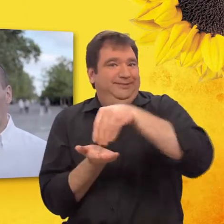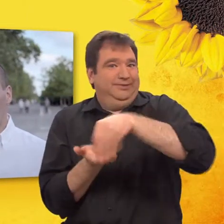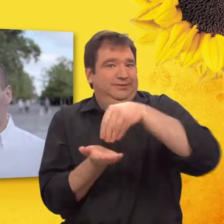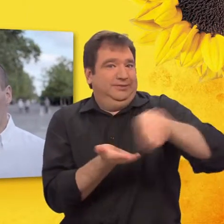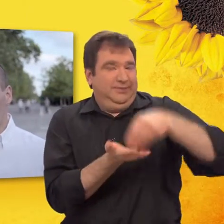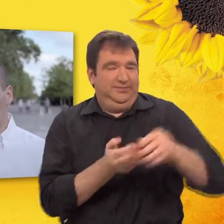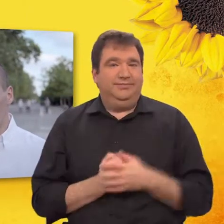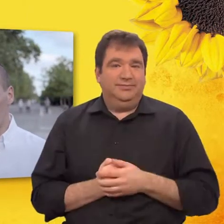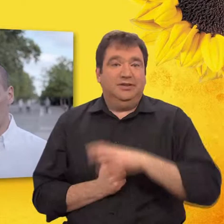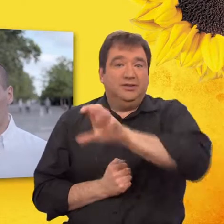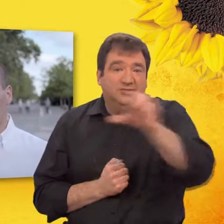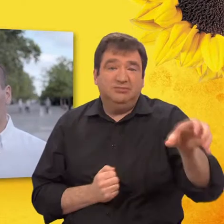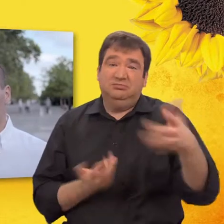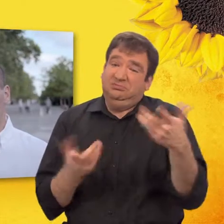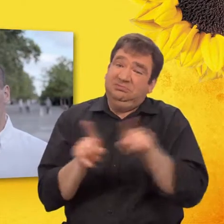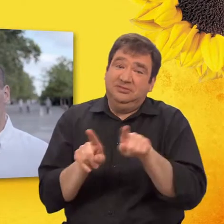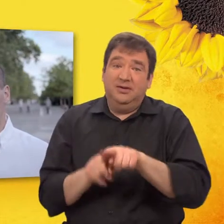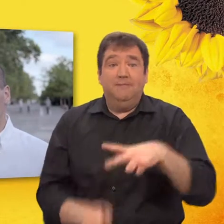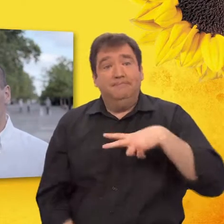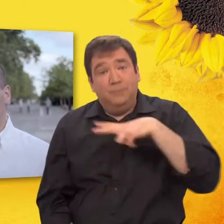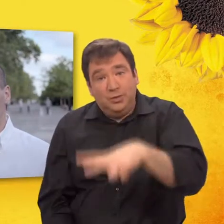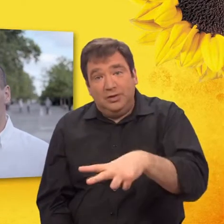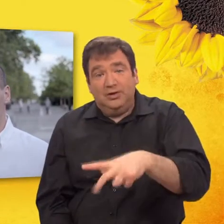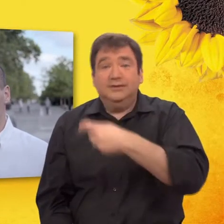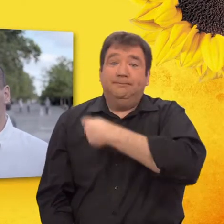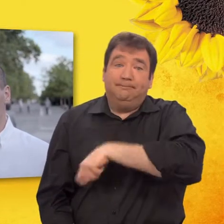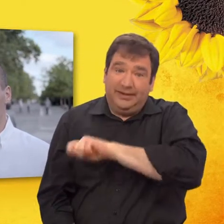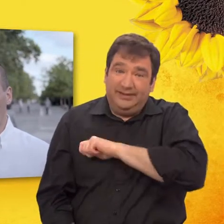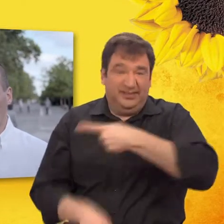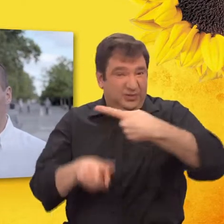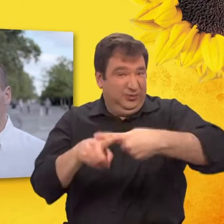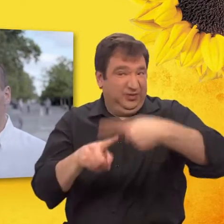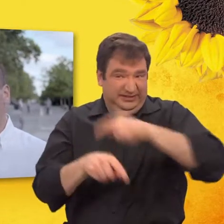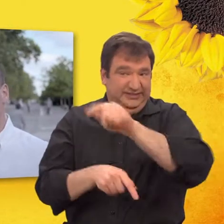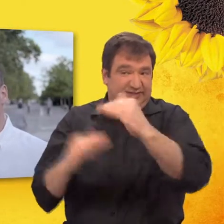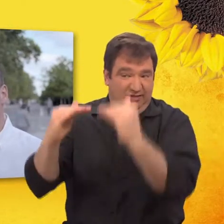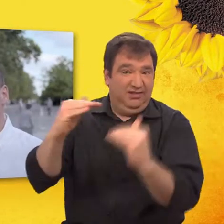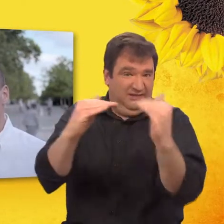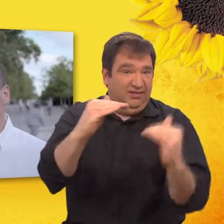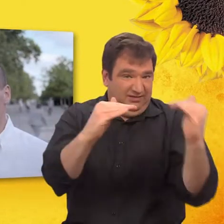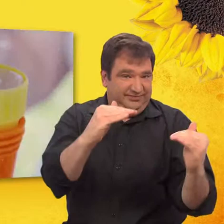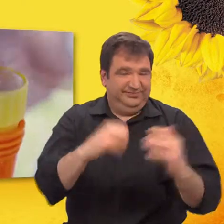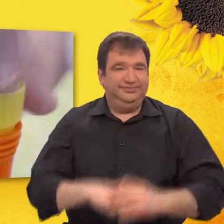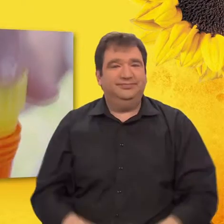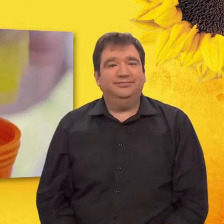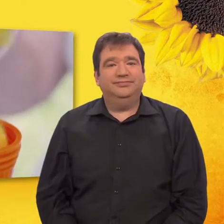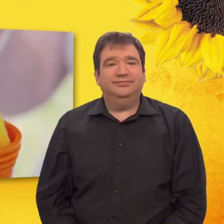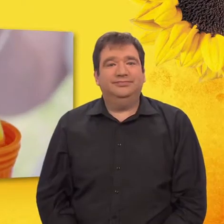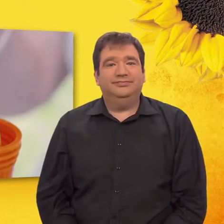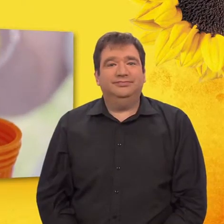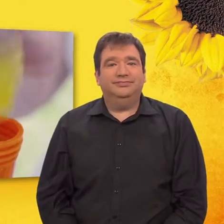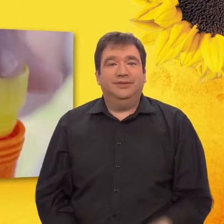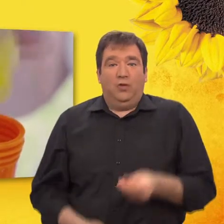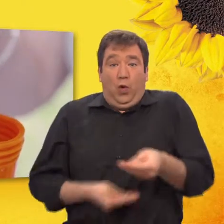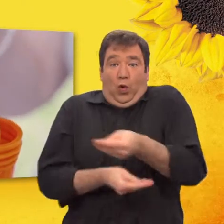όλο το βάρος της προσαρμογής πέφτει στις ελληματικές χώρες, χώρες όπως η Πορτογαλία, όπως η Ισπανία, βεβαίως όπως η Ελλάδα.